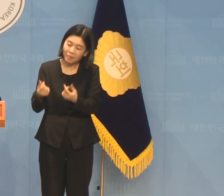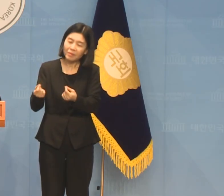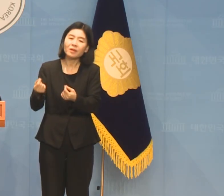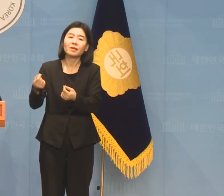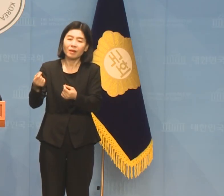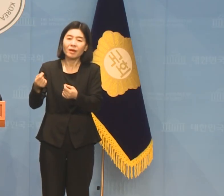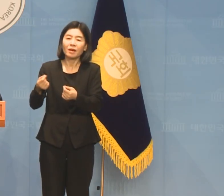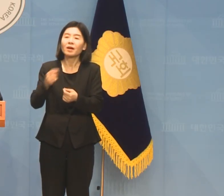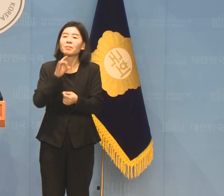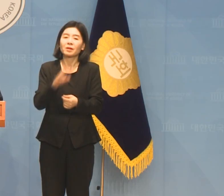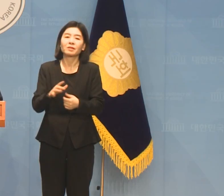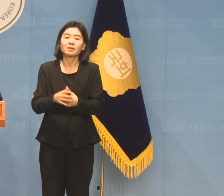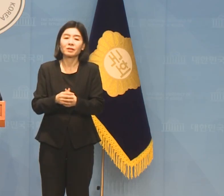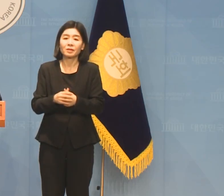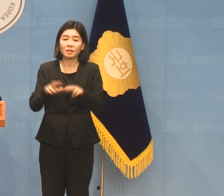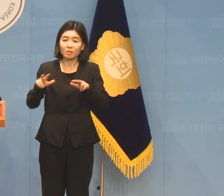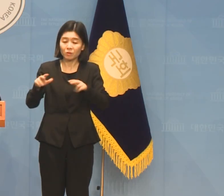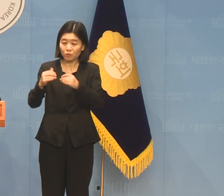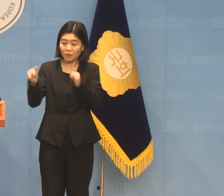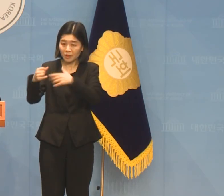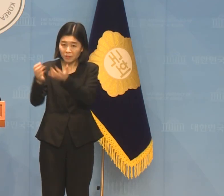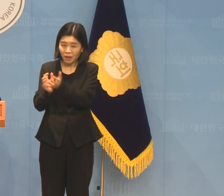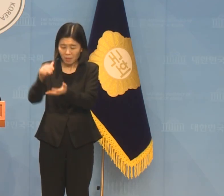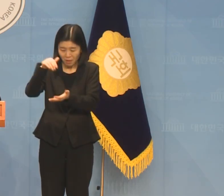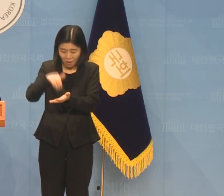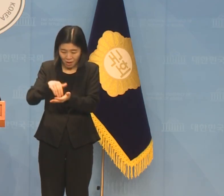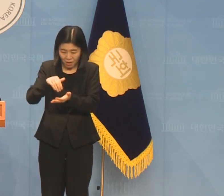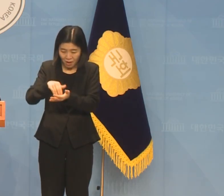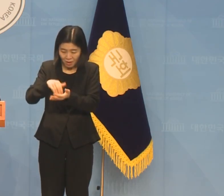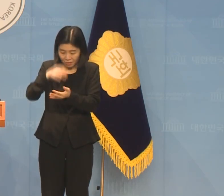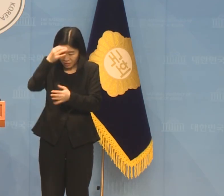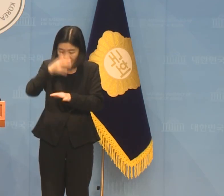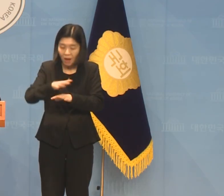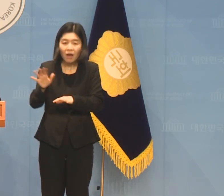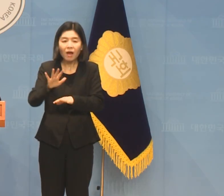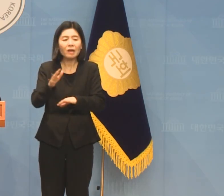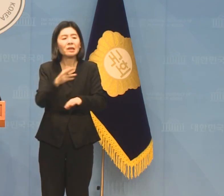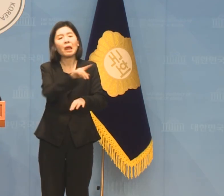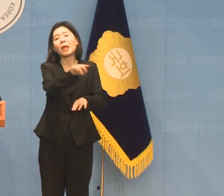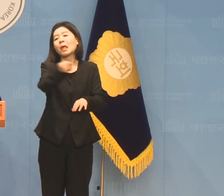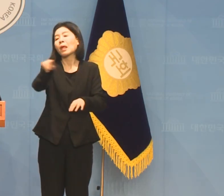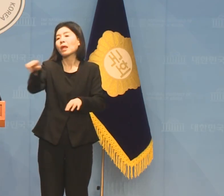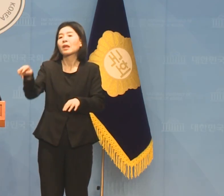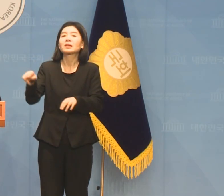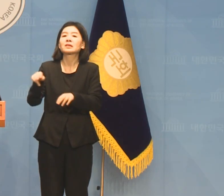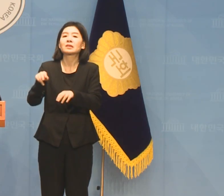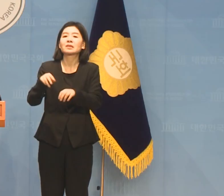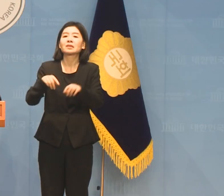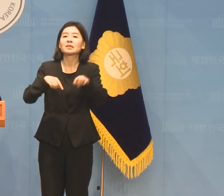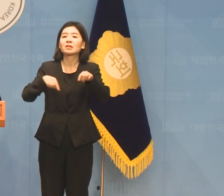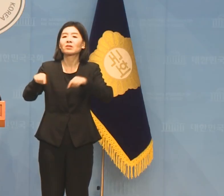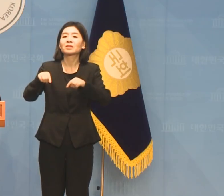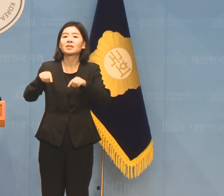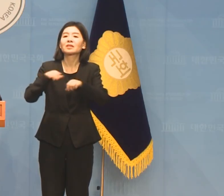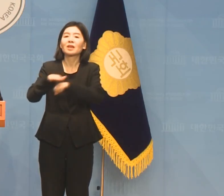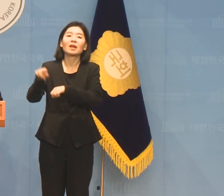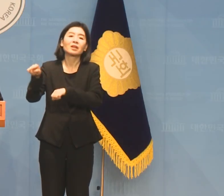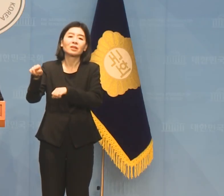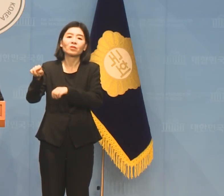없습니다. 이쯤 되면 반성과 참여가 아니라 남 탓과 비난이 국민의힘의 정체성